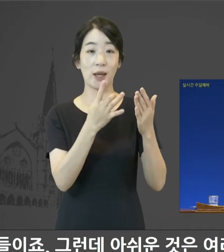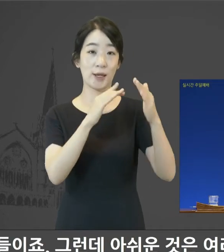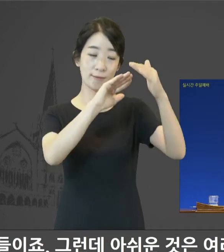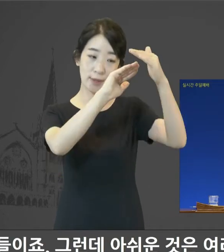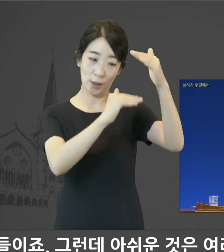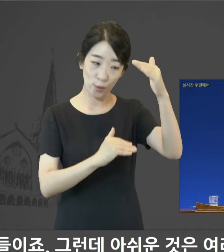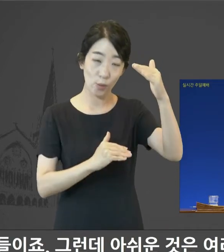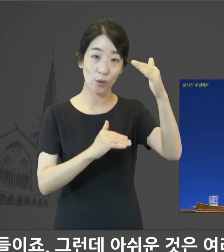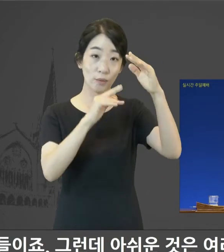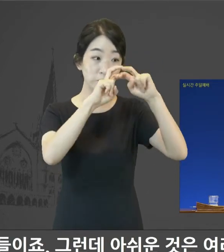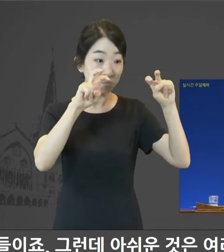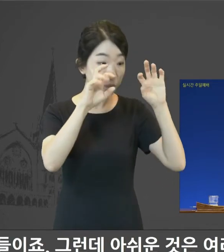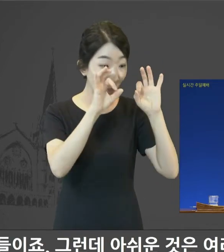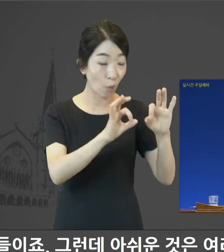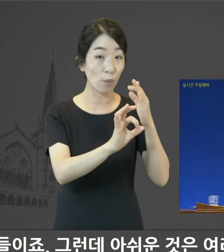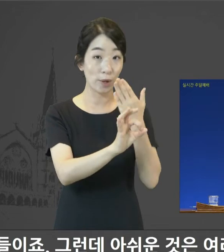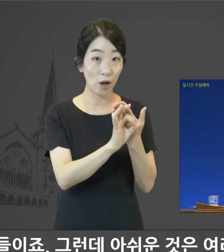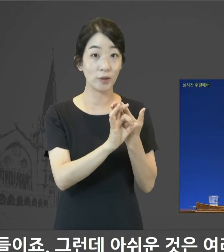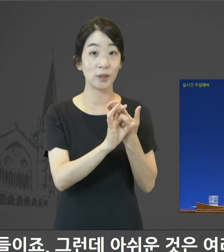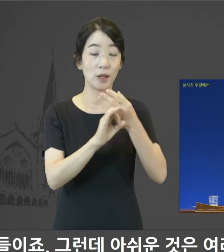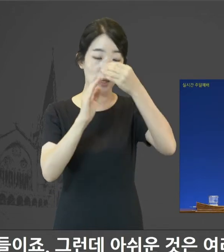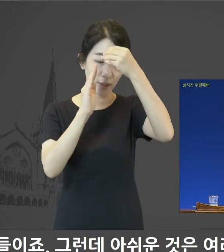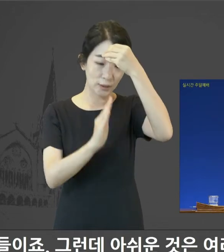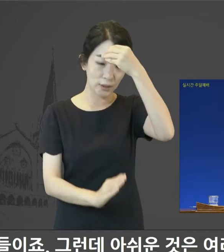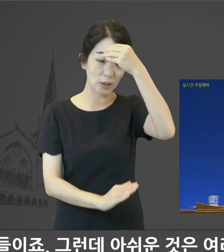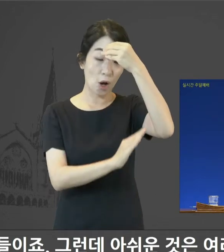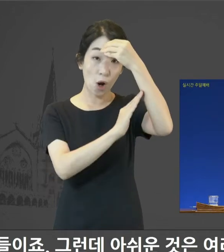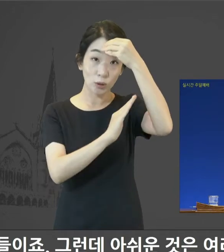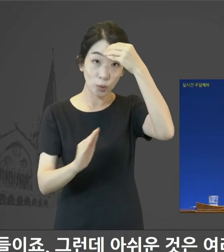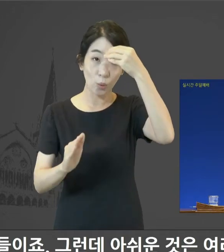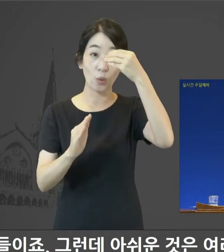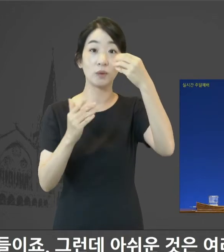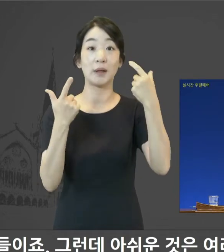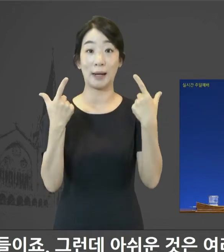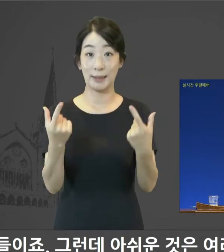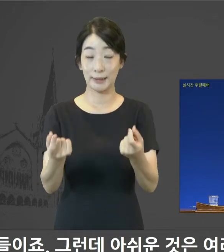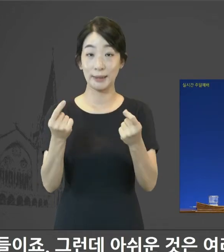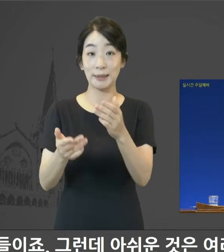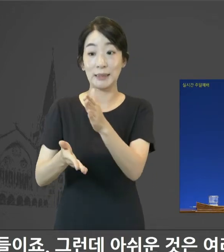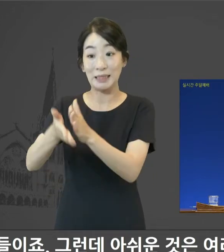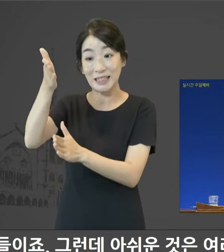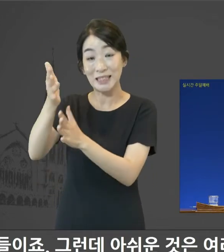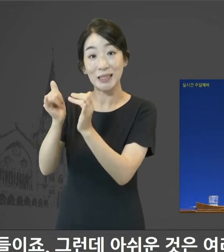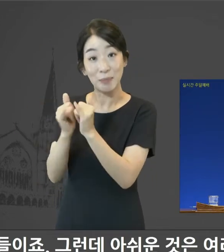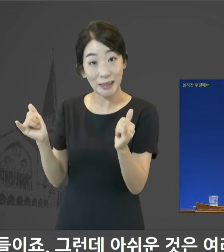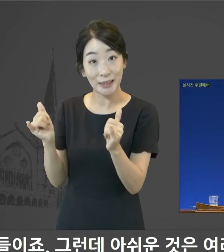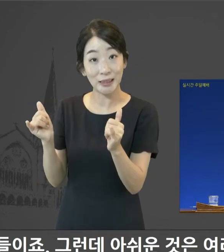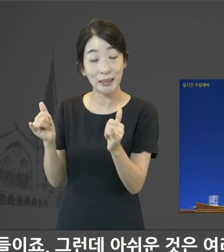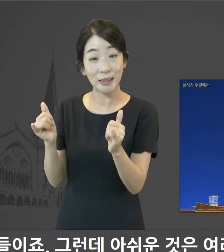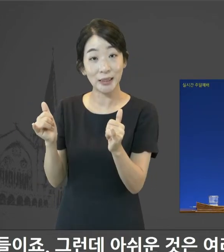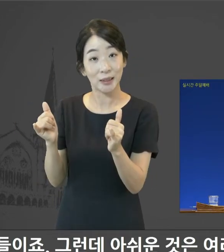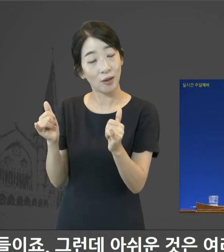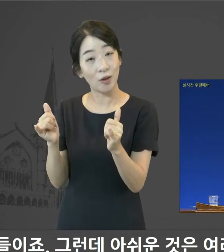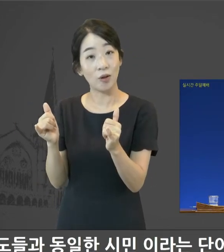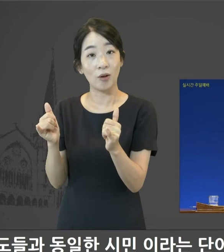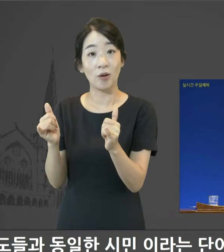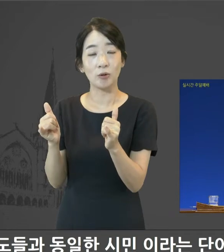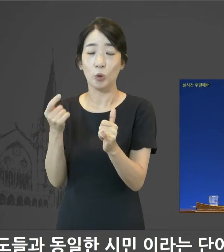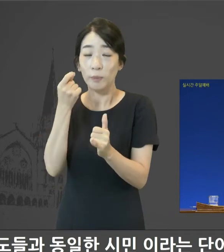성도들과 동일한 시민이라는 이 단어가 특이한 형태라는 겁니다. 어떤